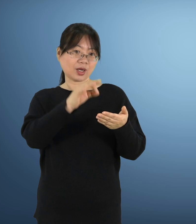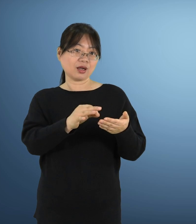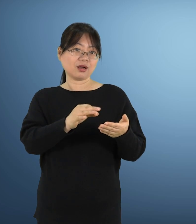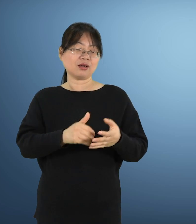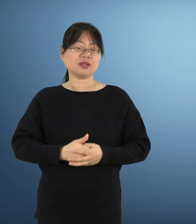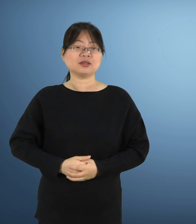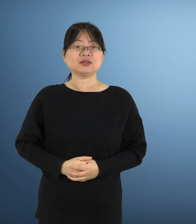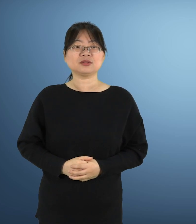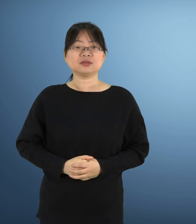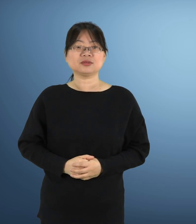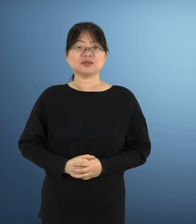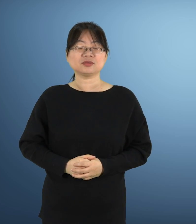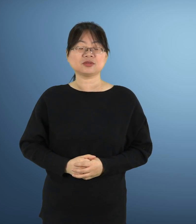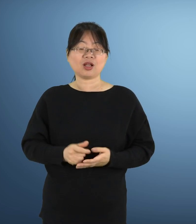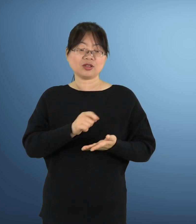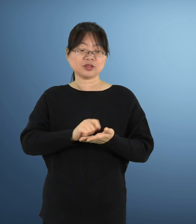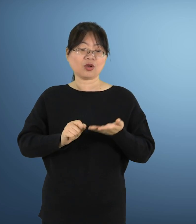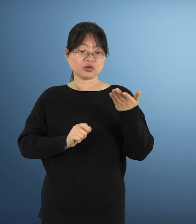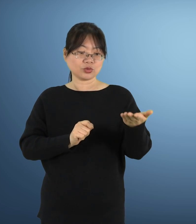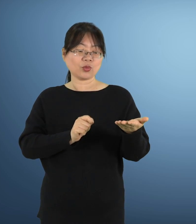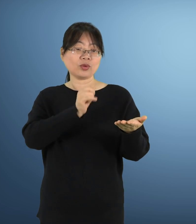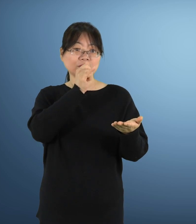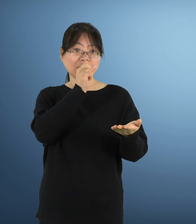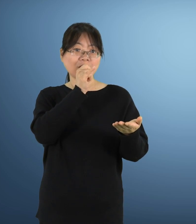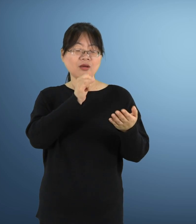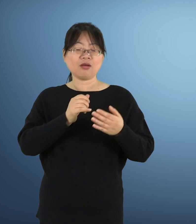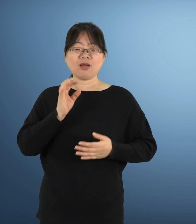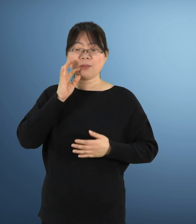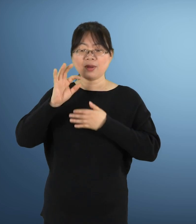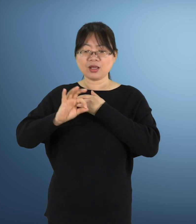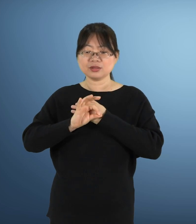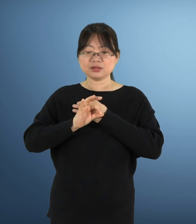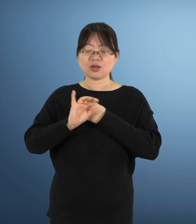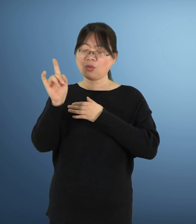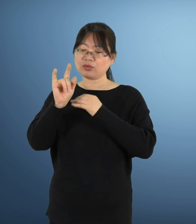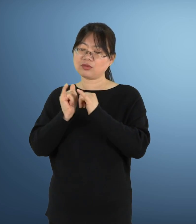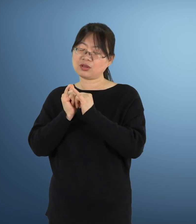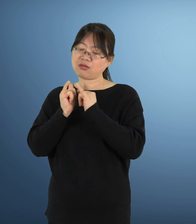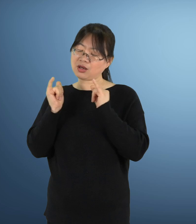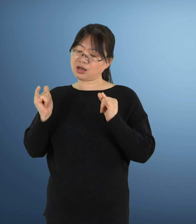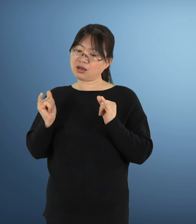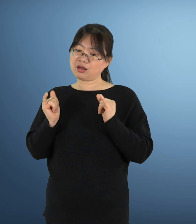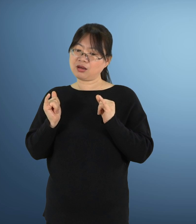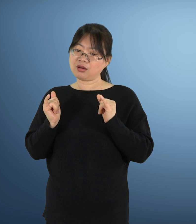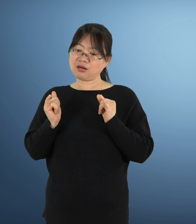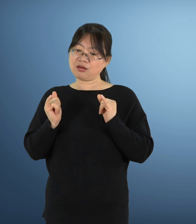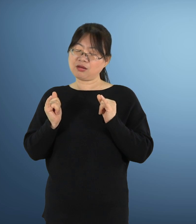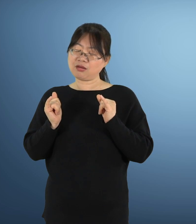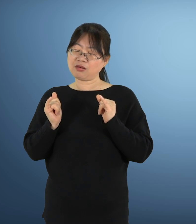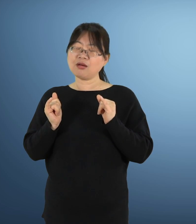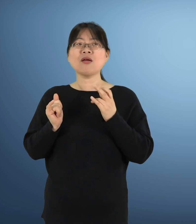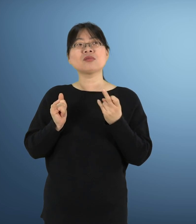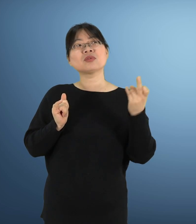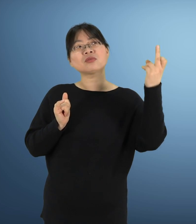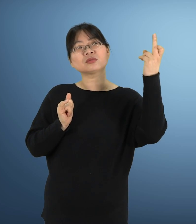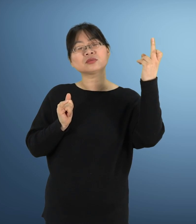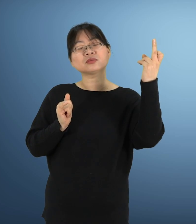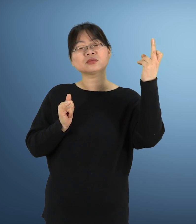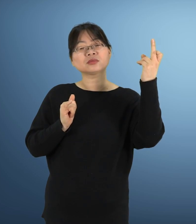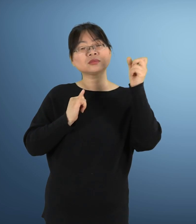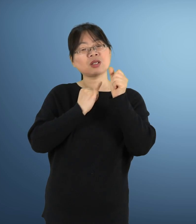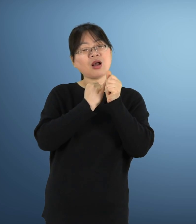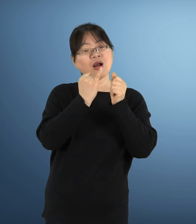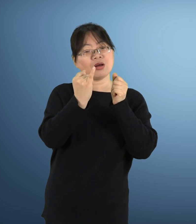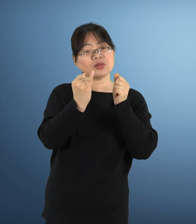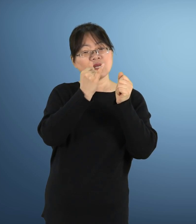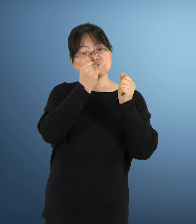표현을 한 거예요. 써주기를 만일 어떤 사람이 형이 아내를 두고